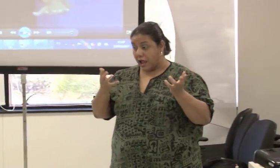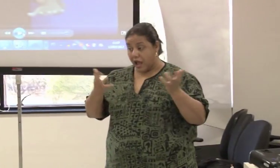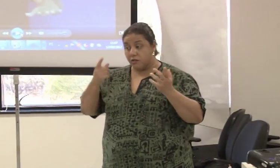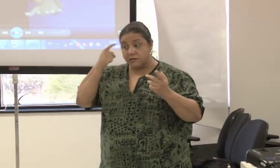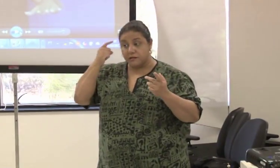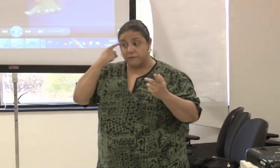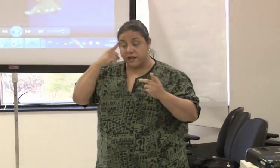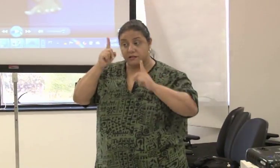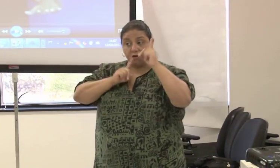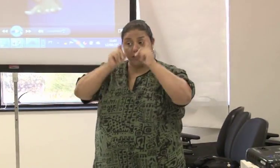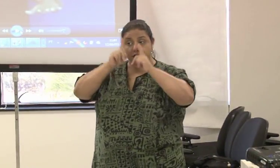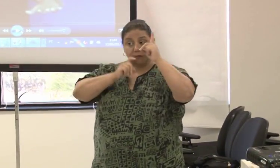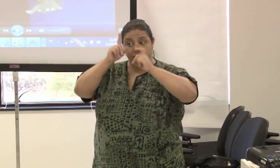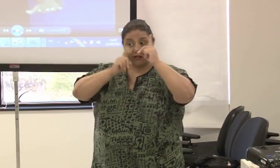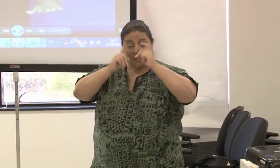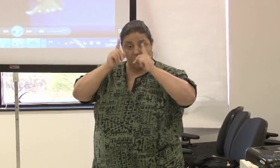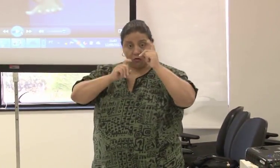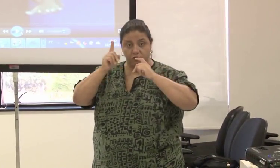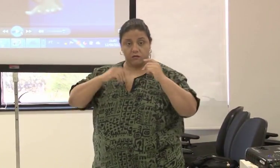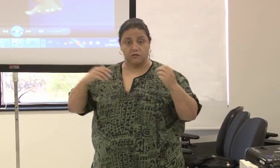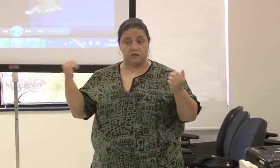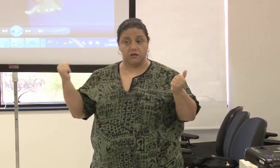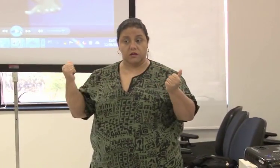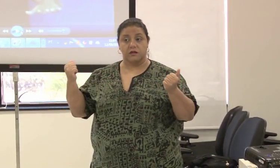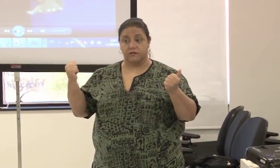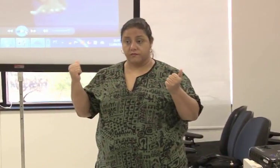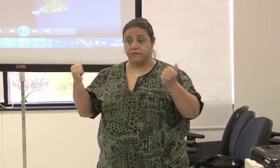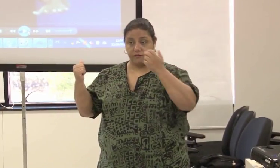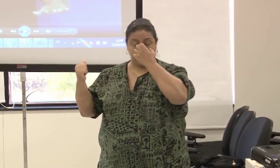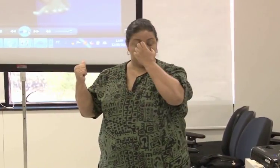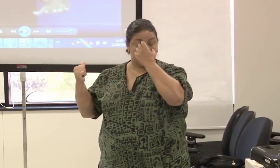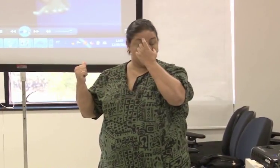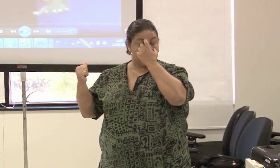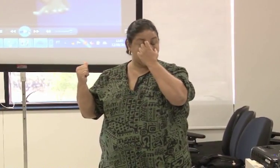Quero que vocês pensem com essa expressão. Tá bom?